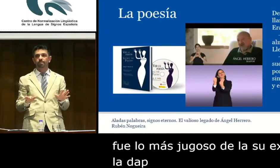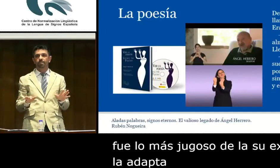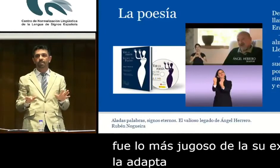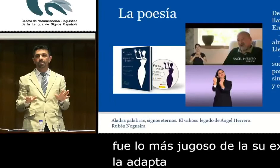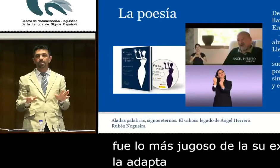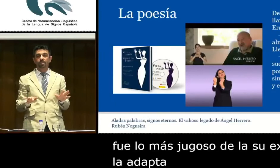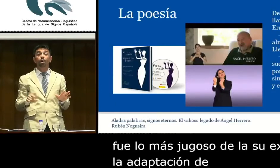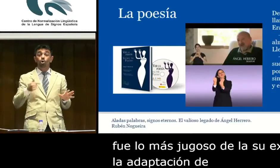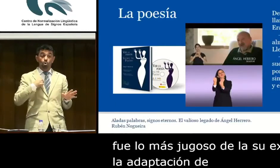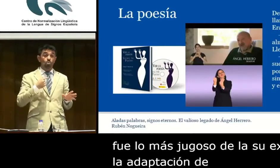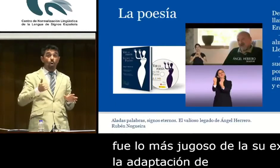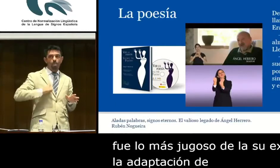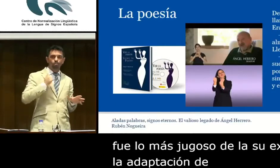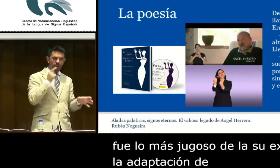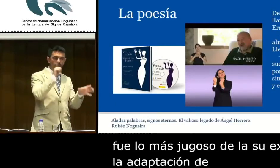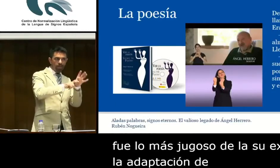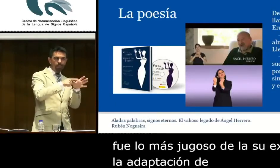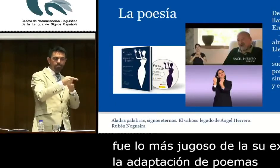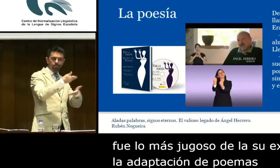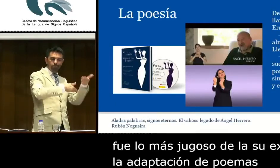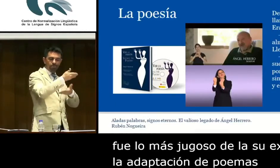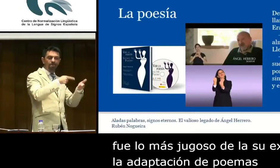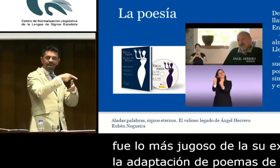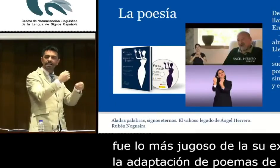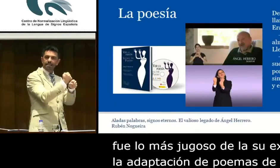Colaborando estrecha y apasionadamente en esta tarea,